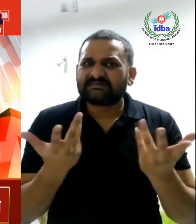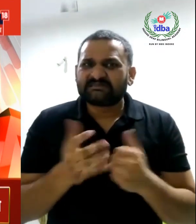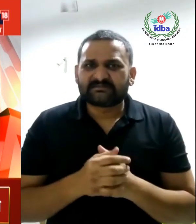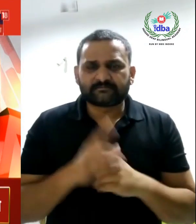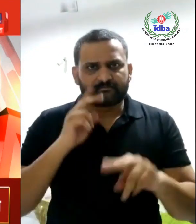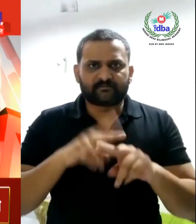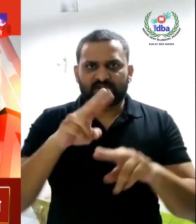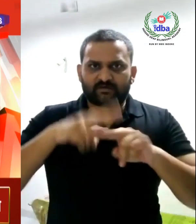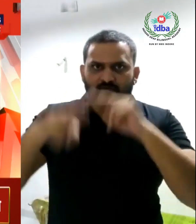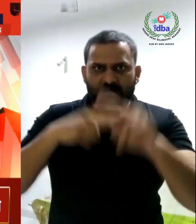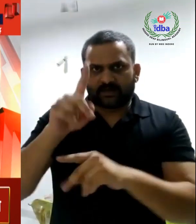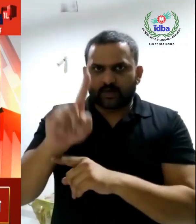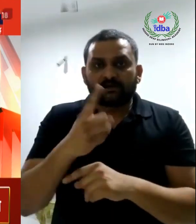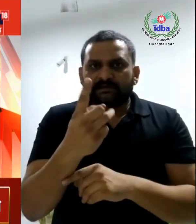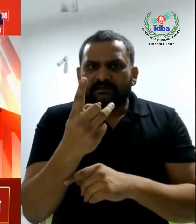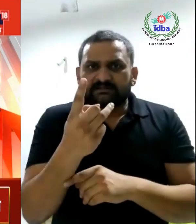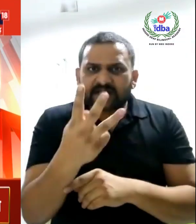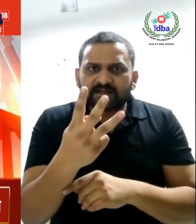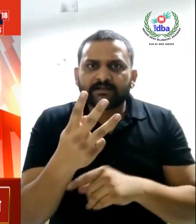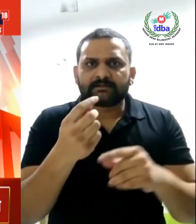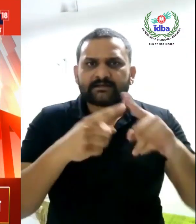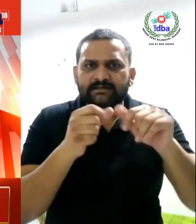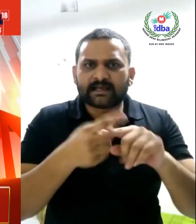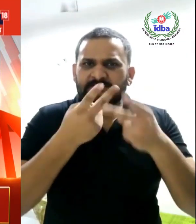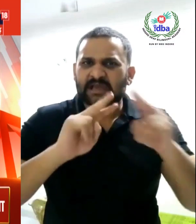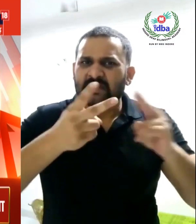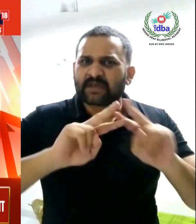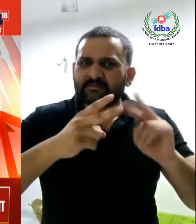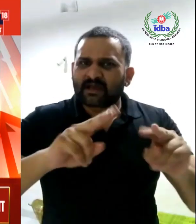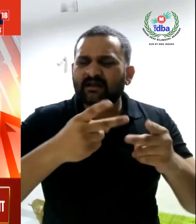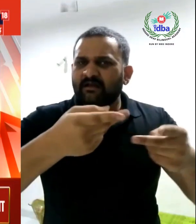आखिर एक ही कारखाने से 13 रिटर्न क्यों भरवाए जाए, दाखिल करवाए जाए।